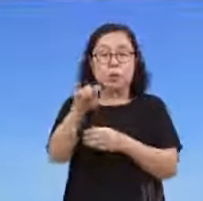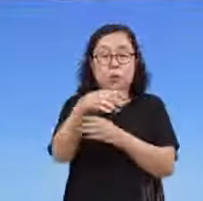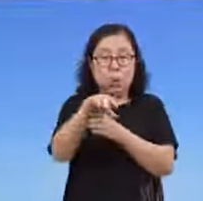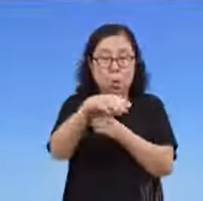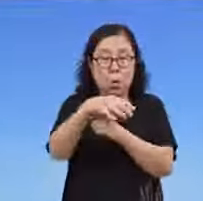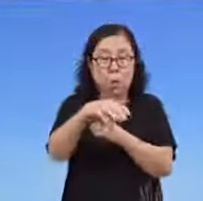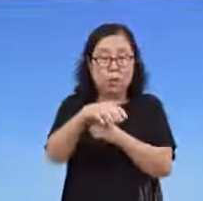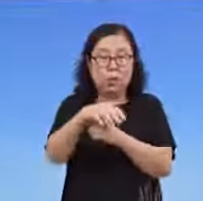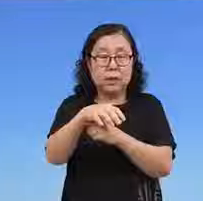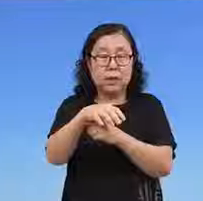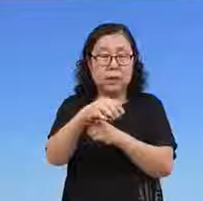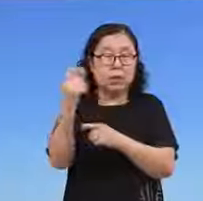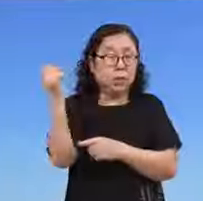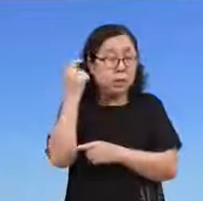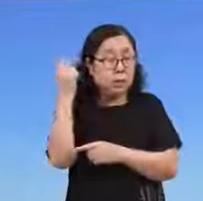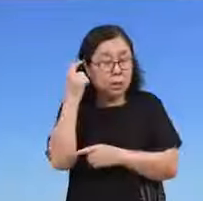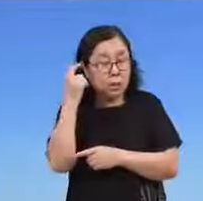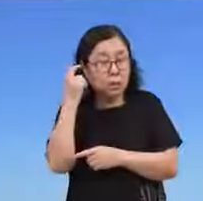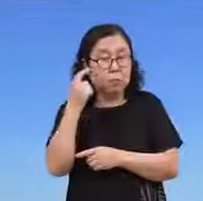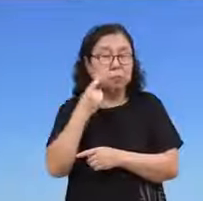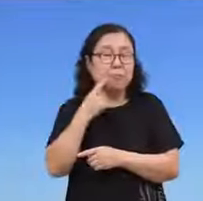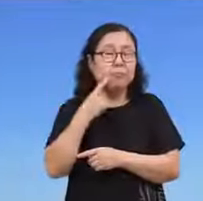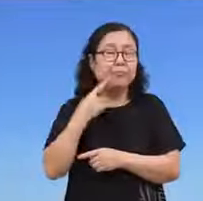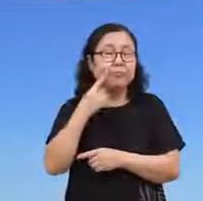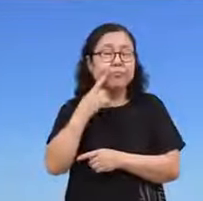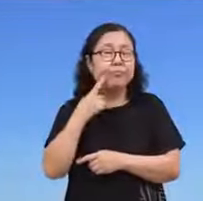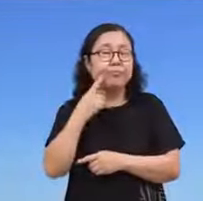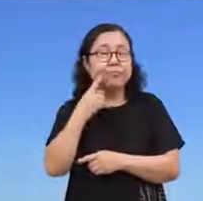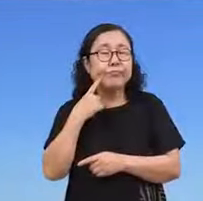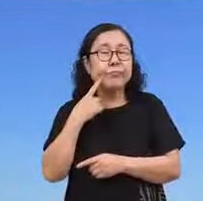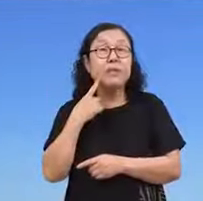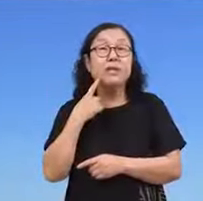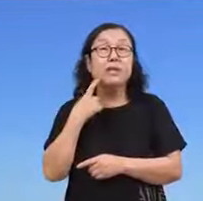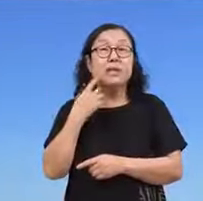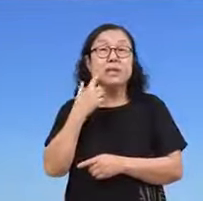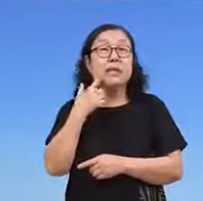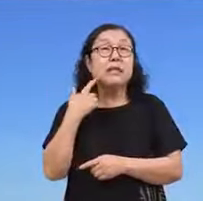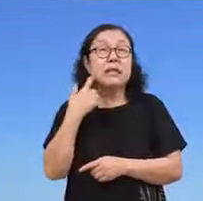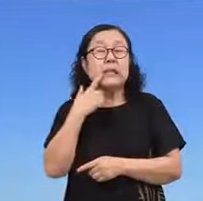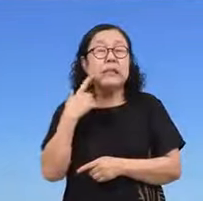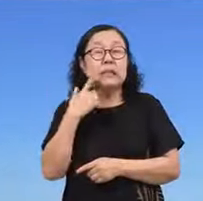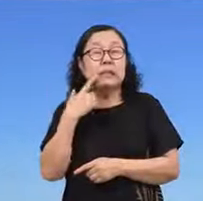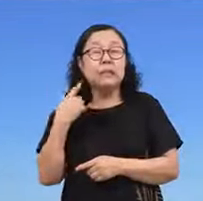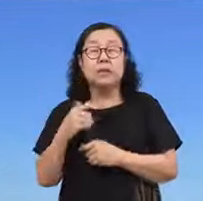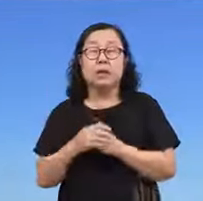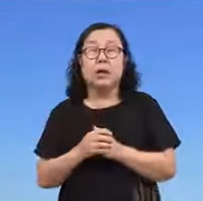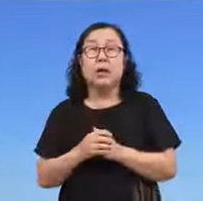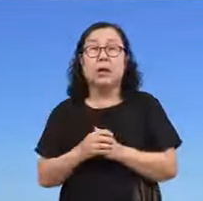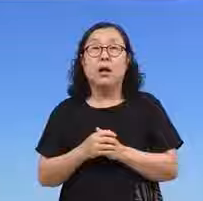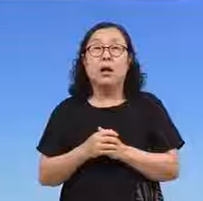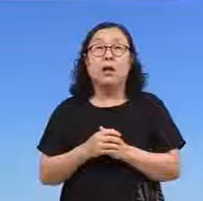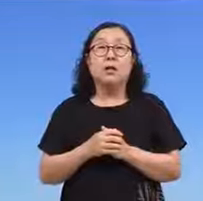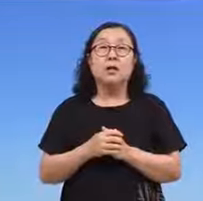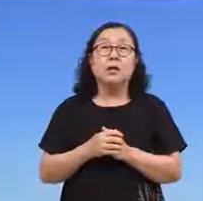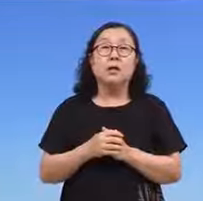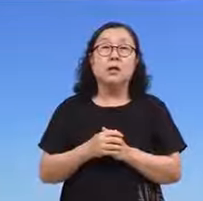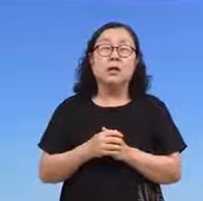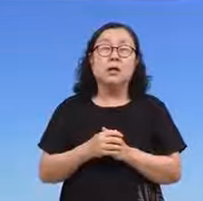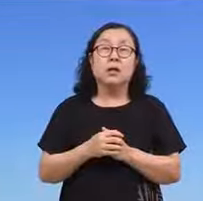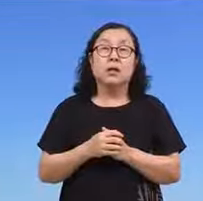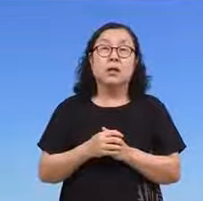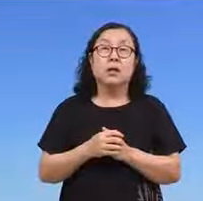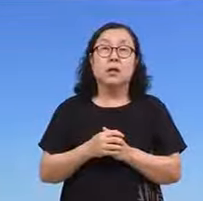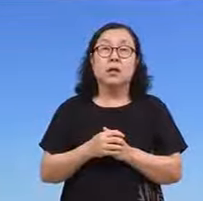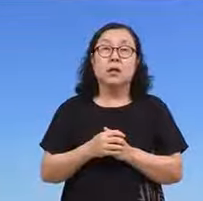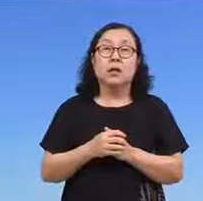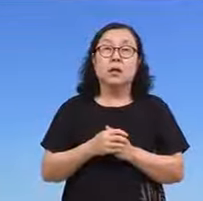그래서 종땡 치면은 침이 흐르는 그런 본능만 의지하고 사는